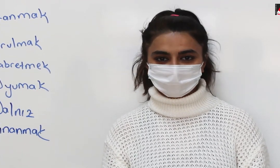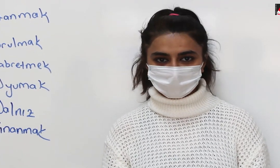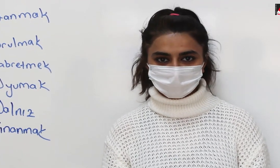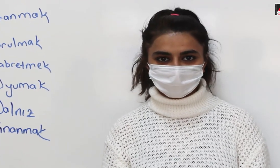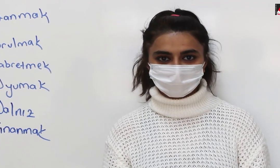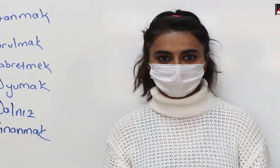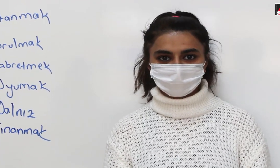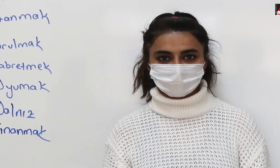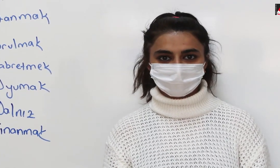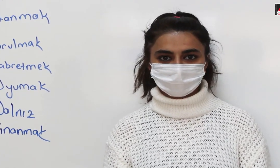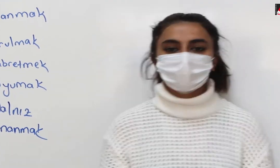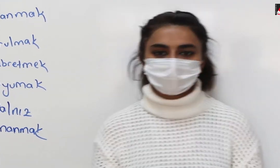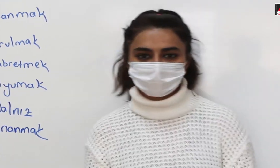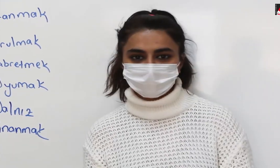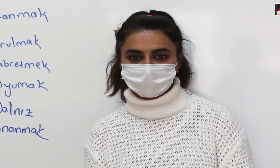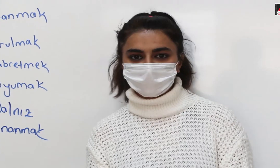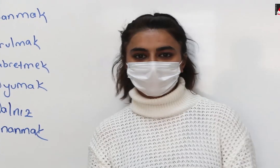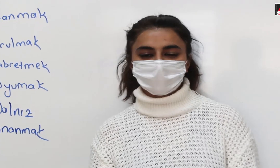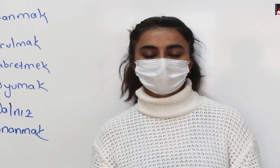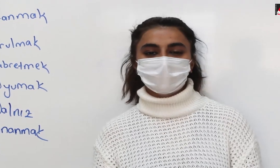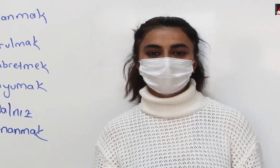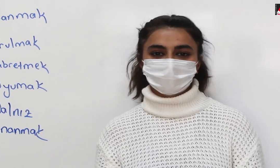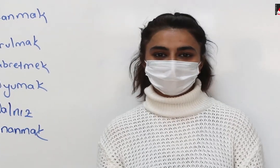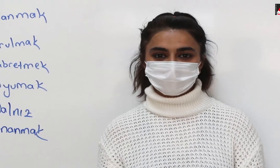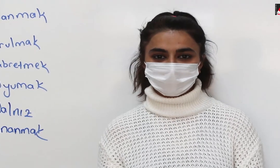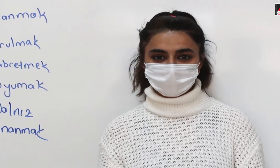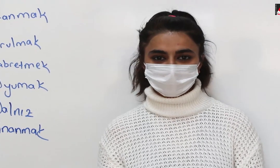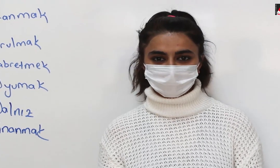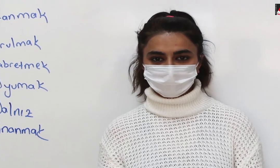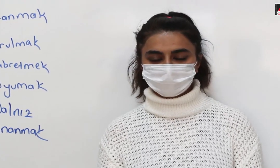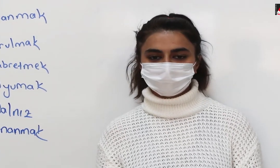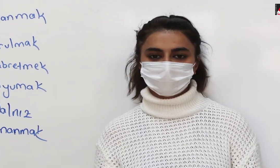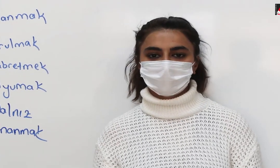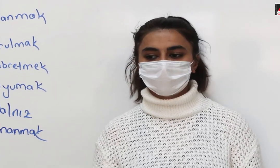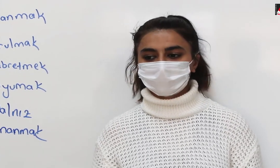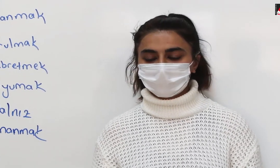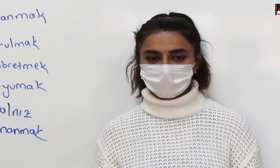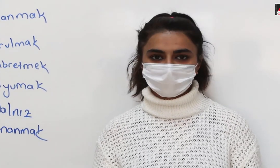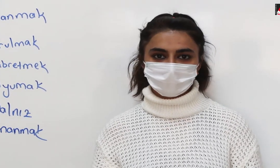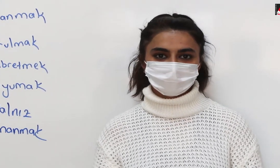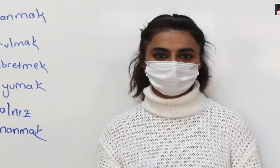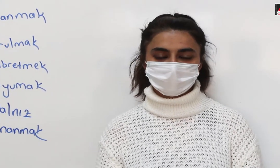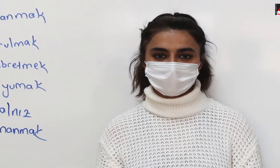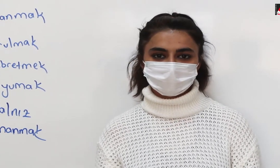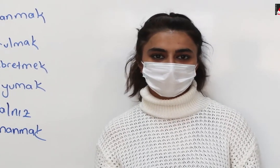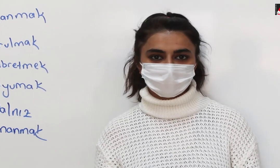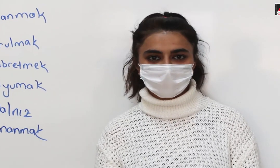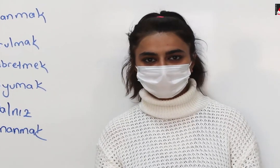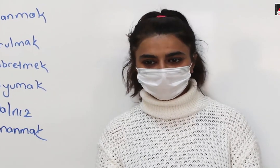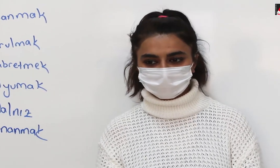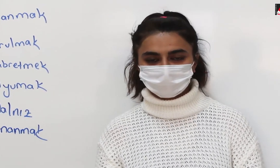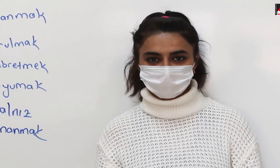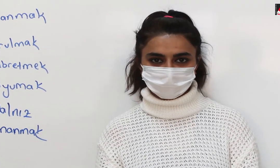alacağım. Kursumuz pandemi şartlarına uygundur. Her geldiğimizde dezenfektan